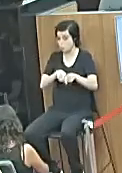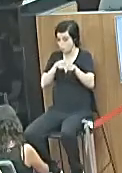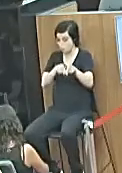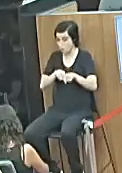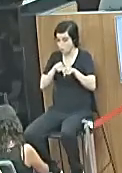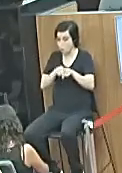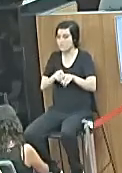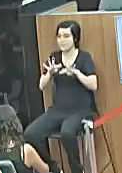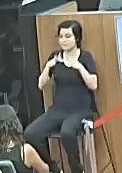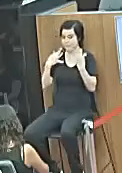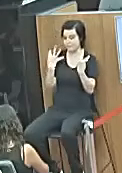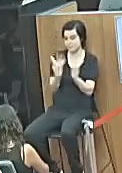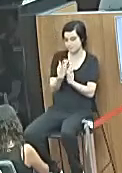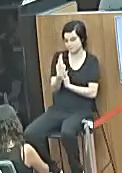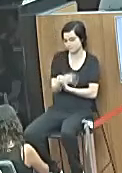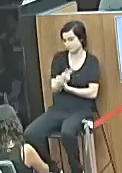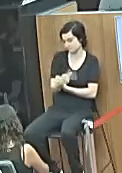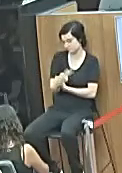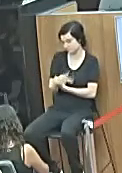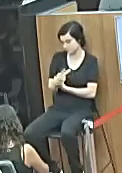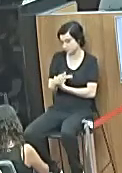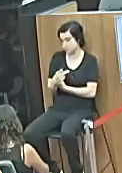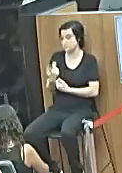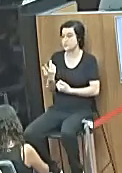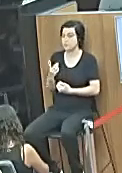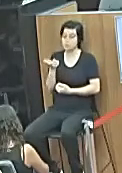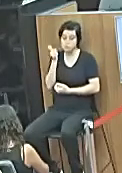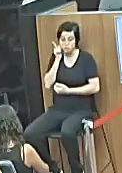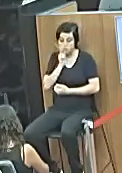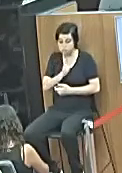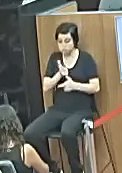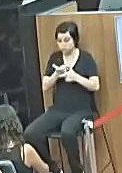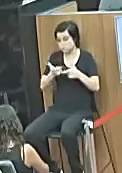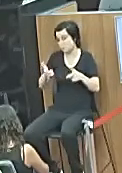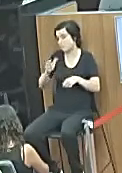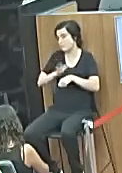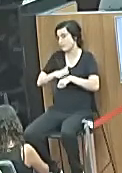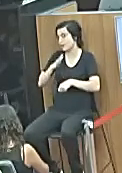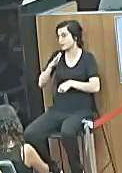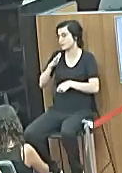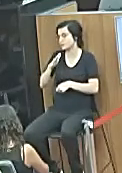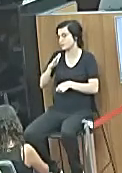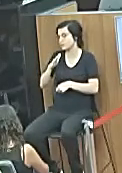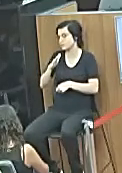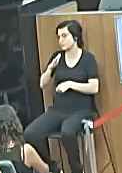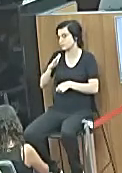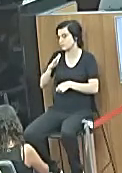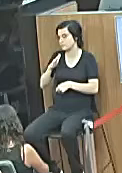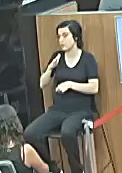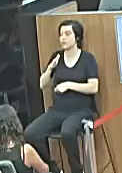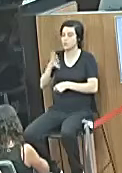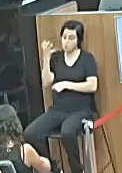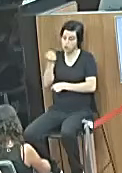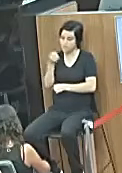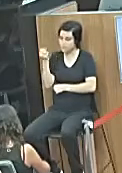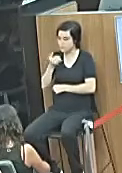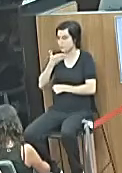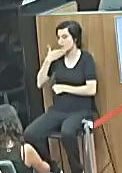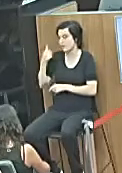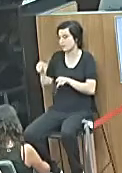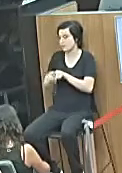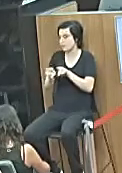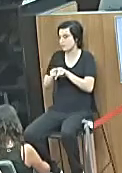familiares com recursos de manejo inseminação artificial e qualidade do leite